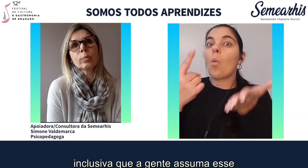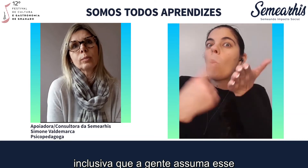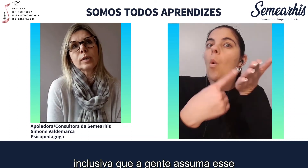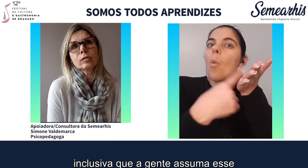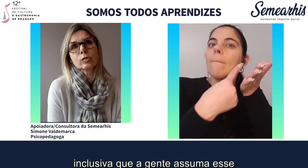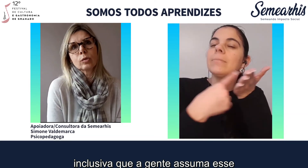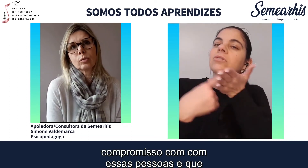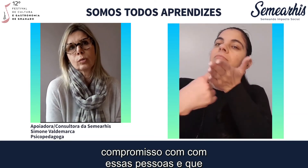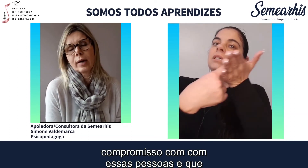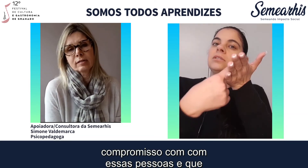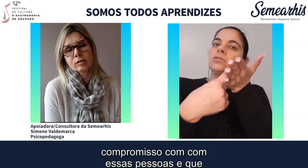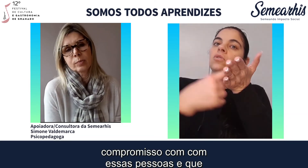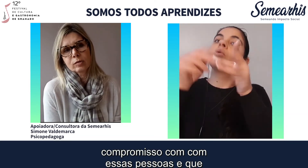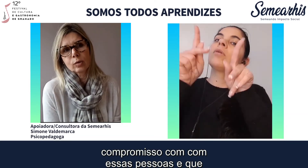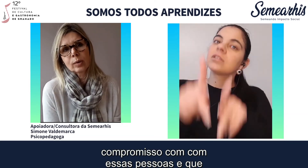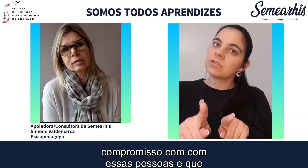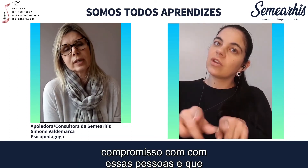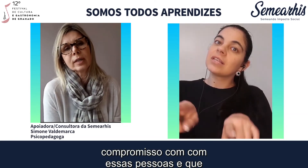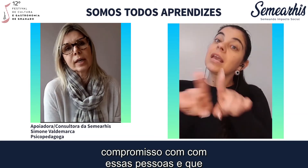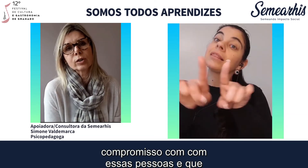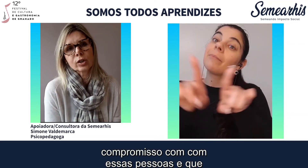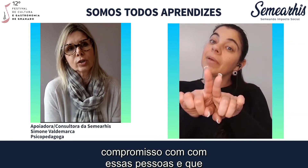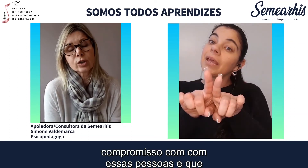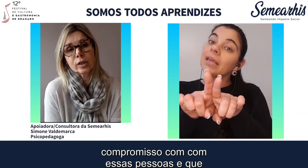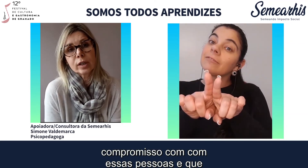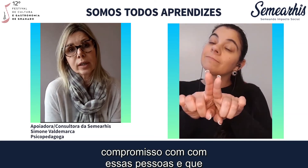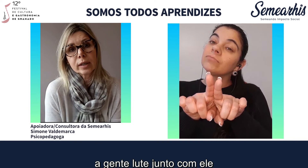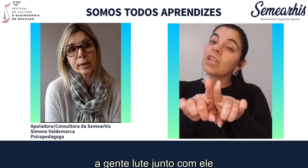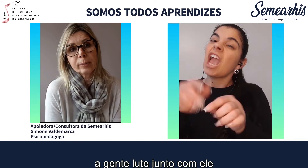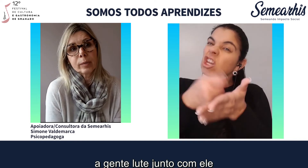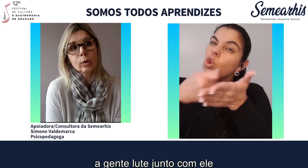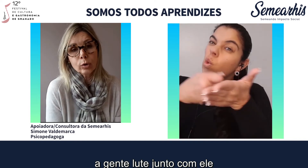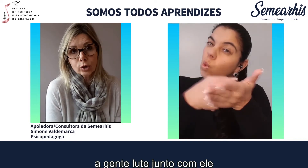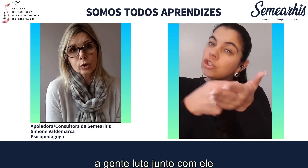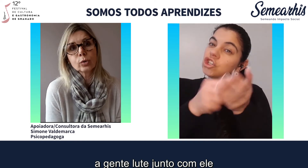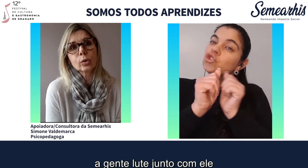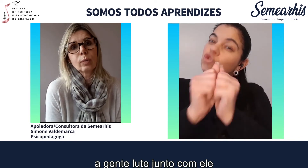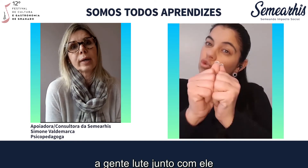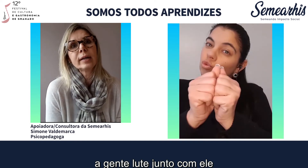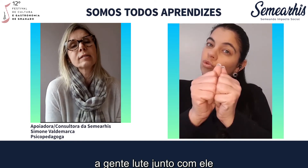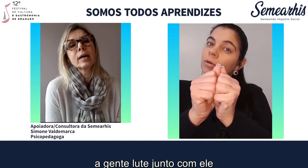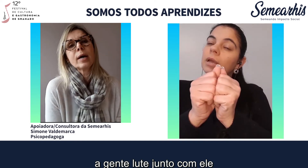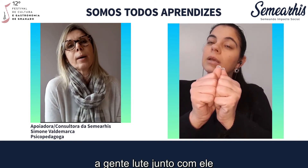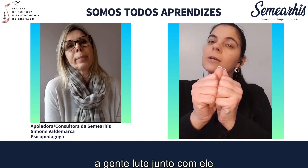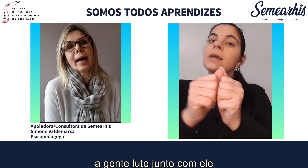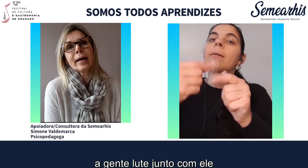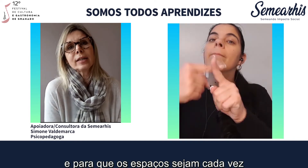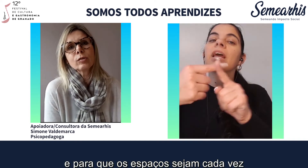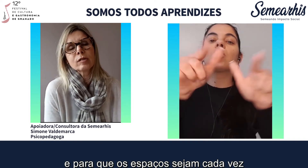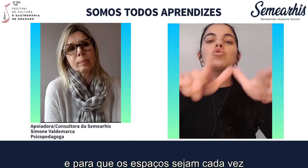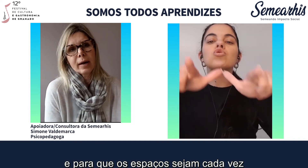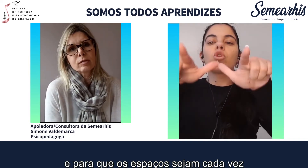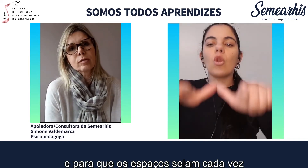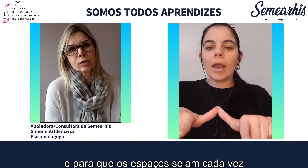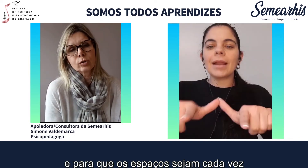esse compromisso com essas pessoas e que a gente lute junto com eles para que